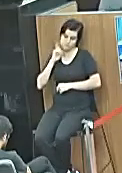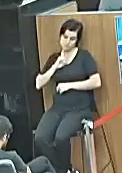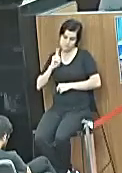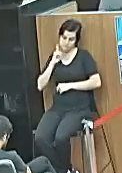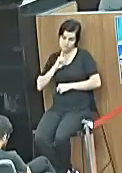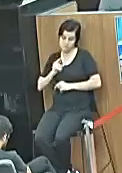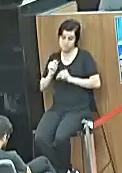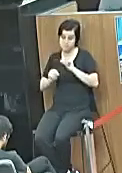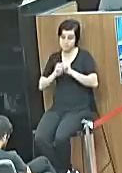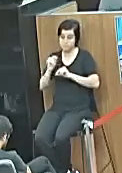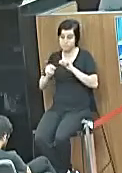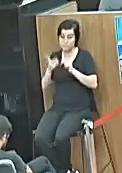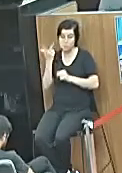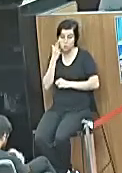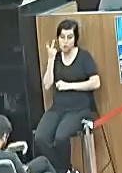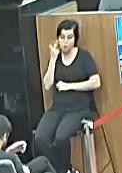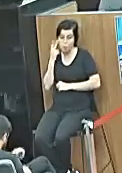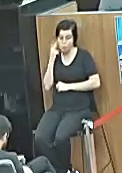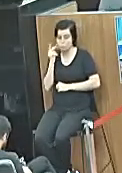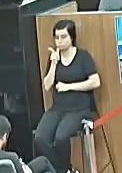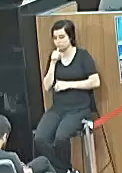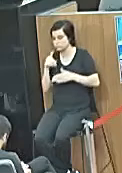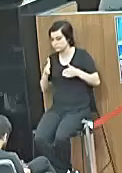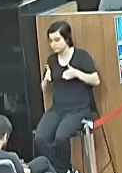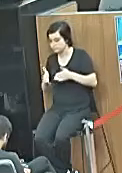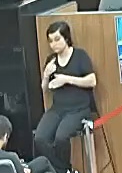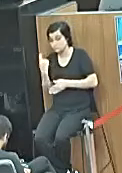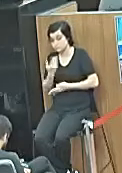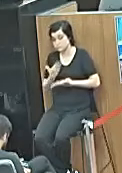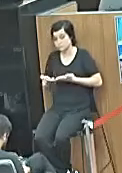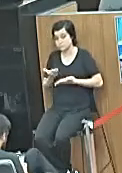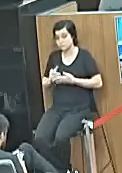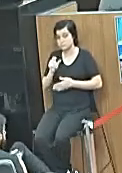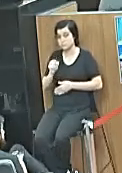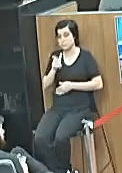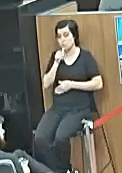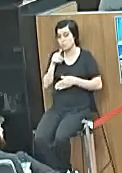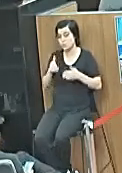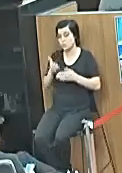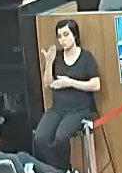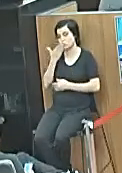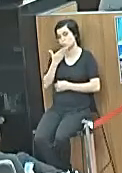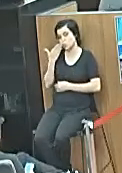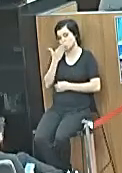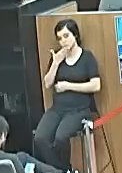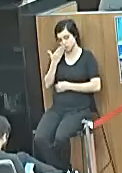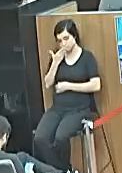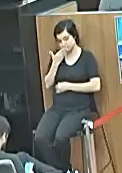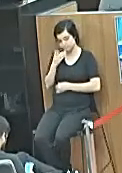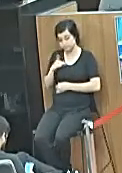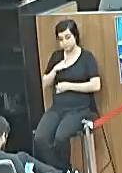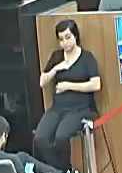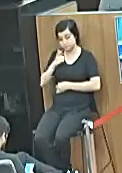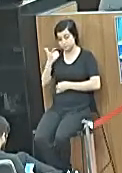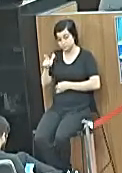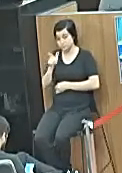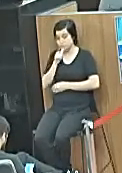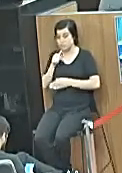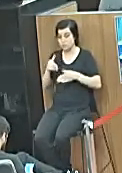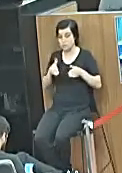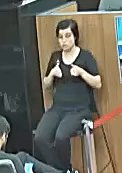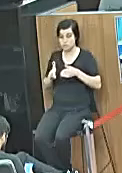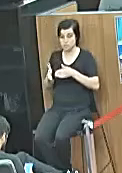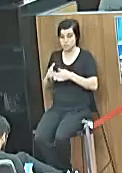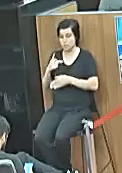nos recursos naturais já perdemos um rio que foi o 12 nós temos um outro rio paraopeba